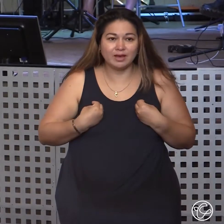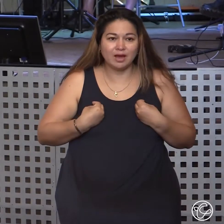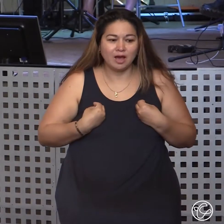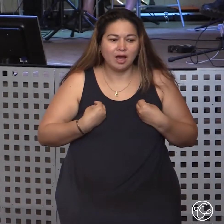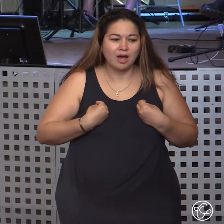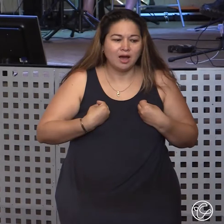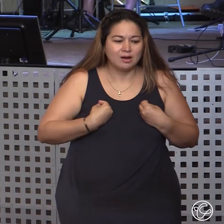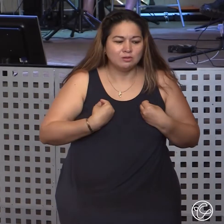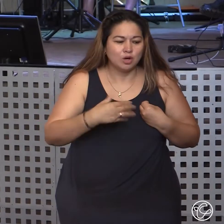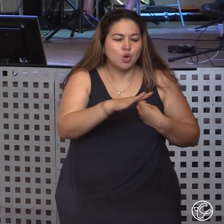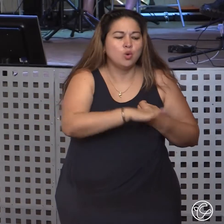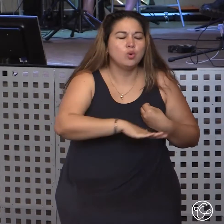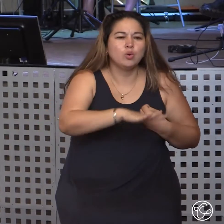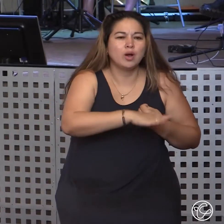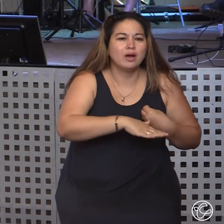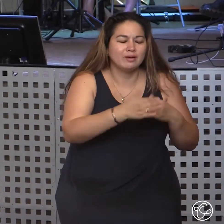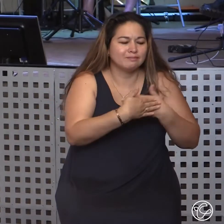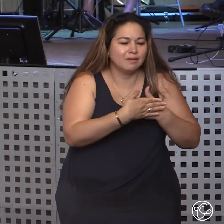estáis entendiendo, pero